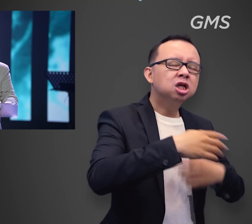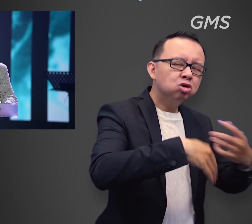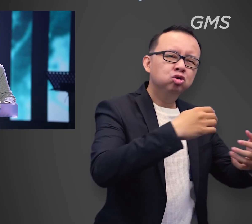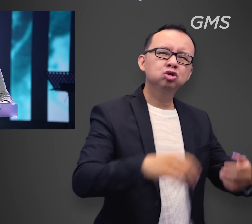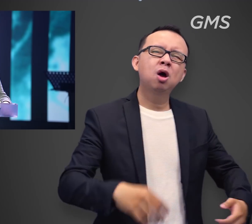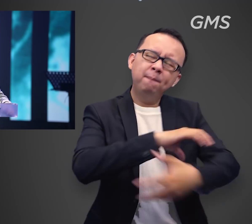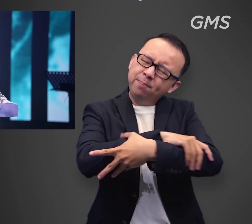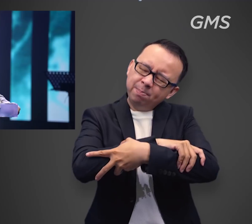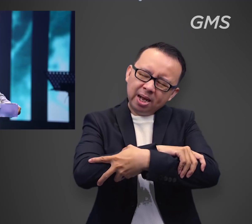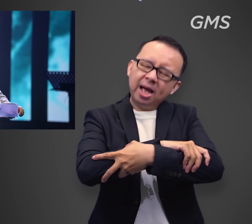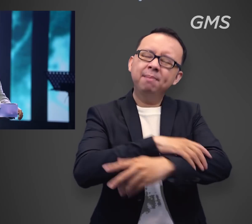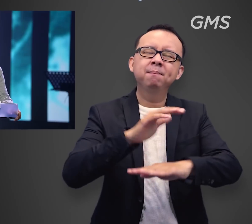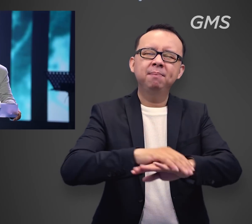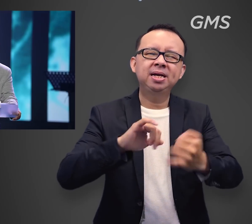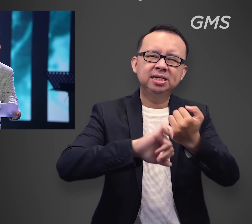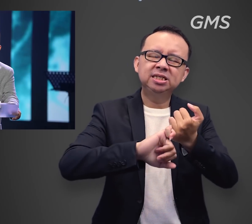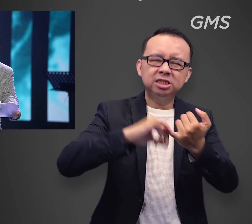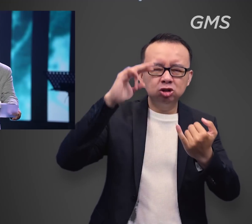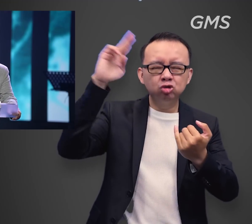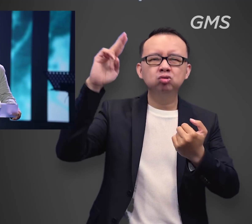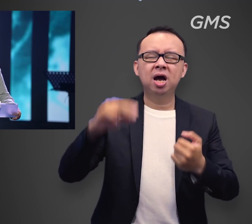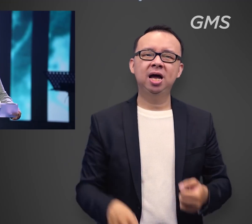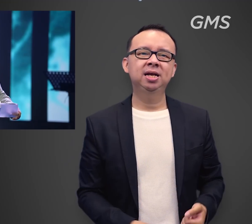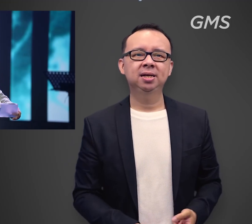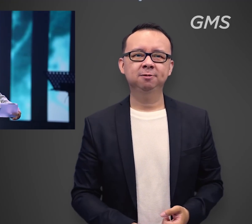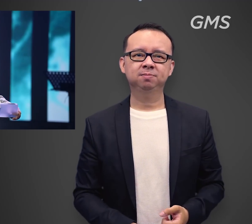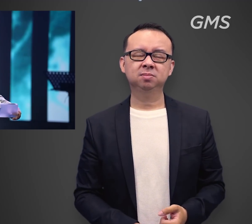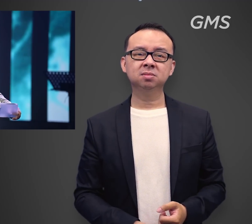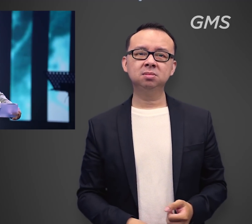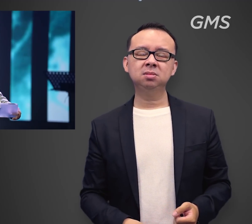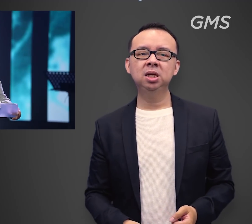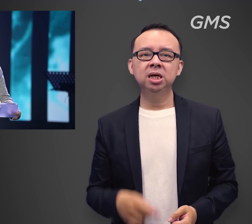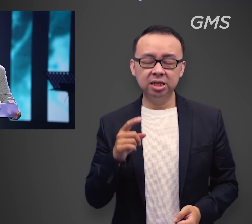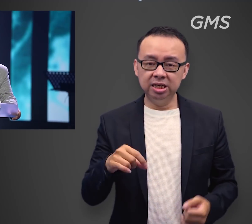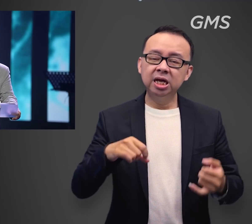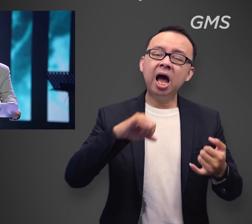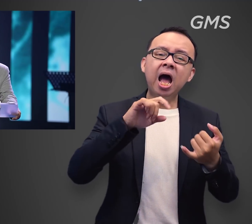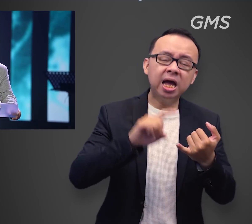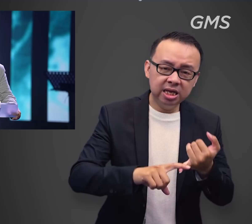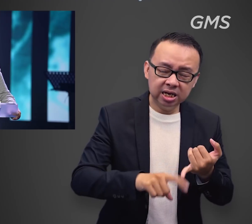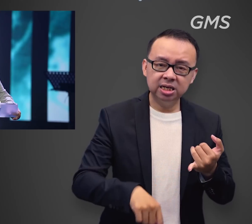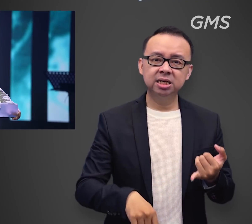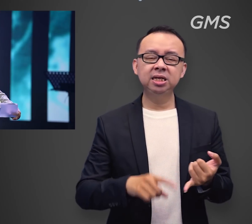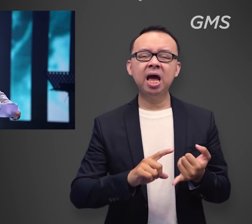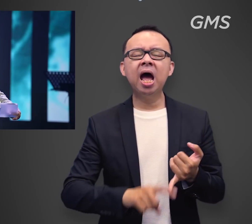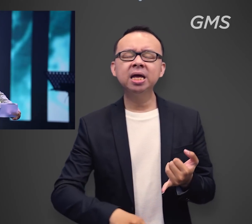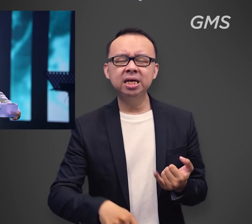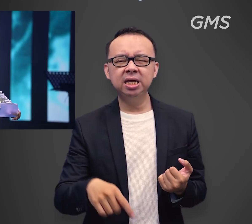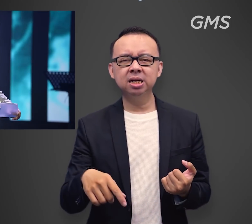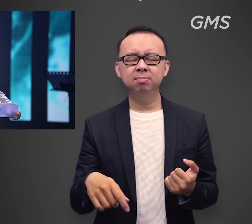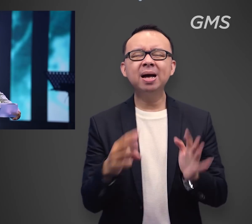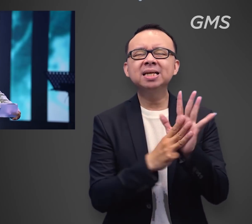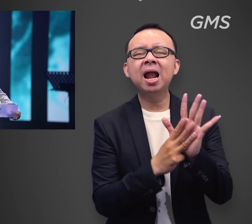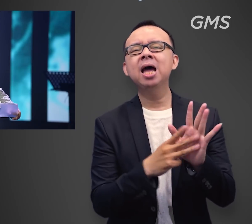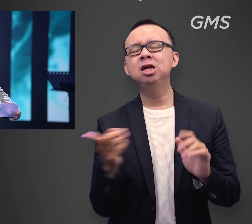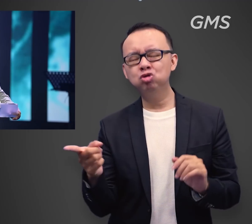ini di akhir-akhir. Ya biasanya nyerempet-nyerempet bahaya kata orang. Ya sedikit lagi,